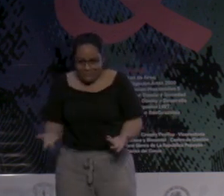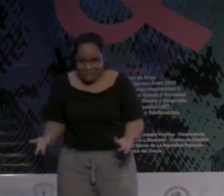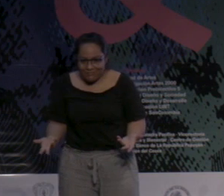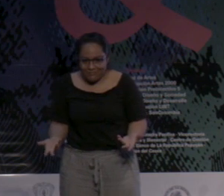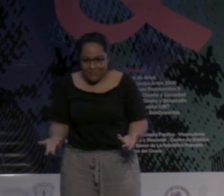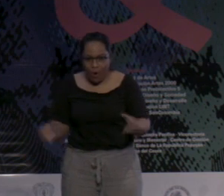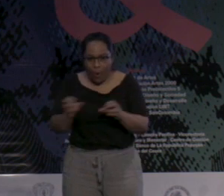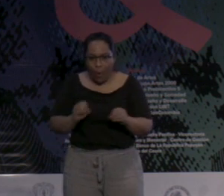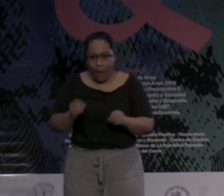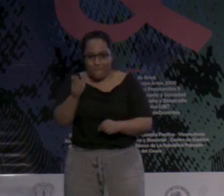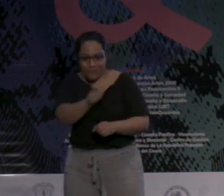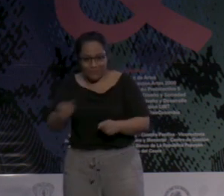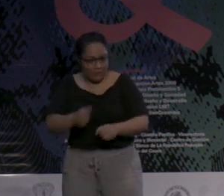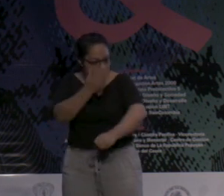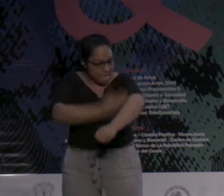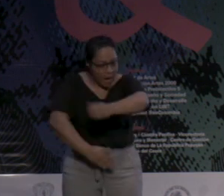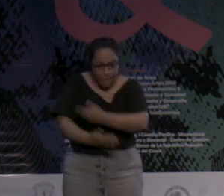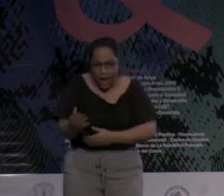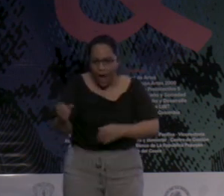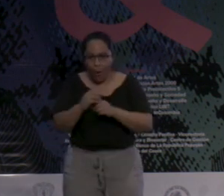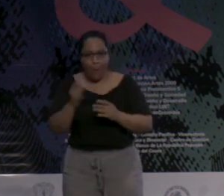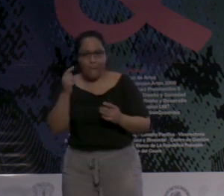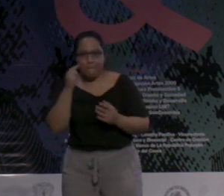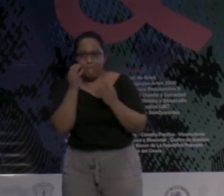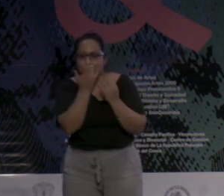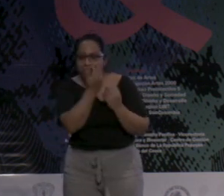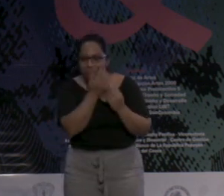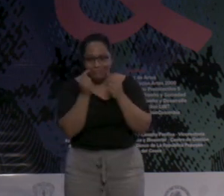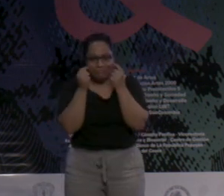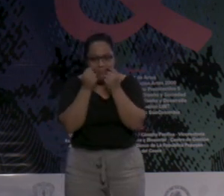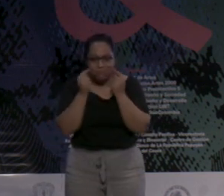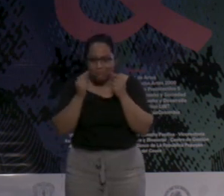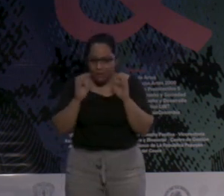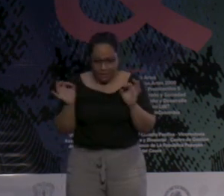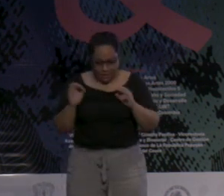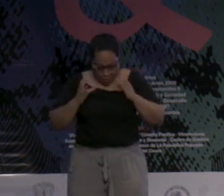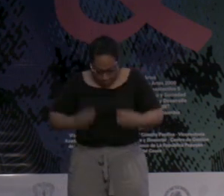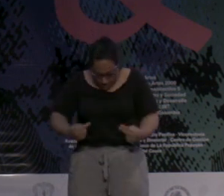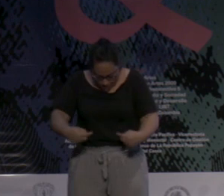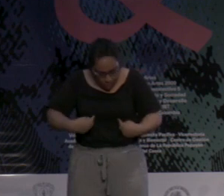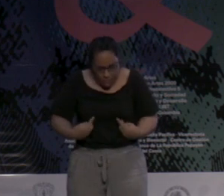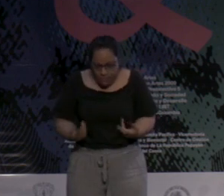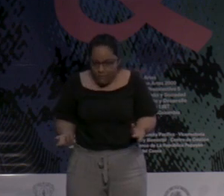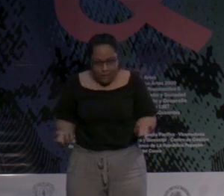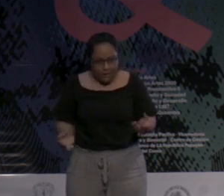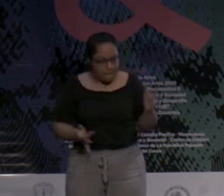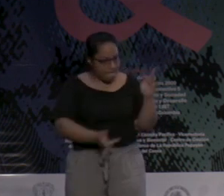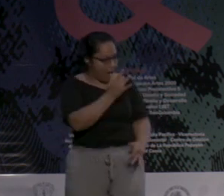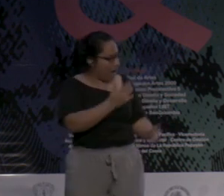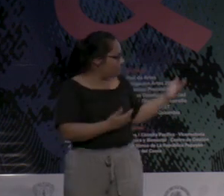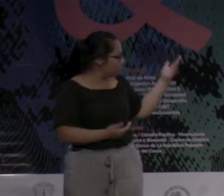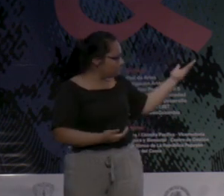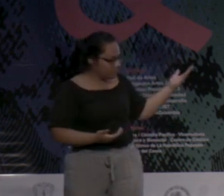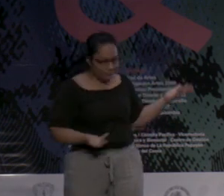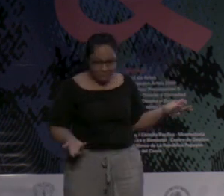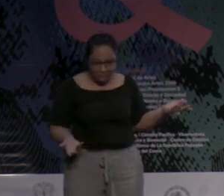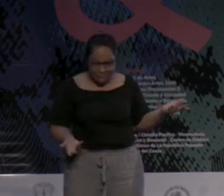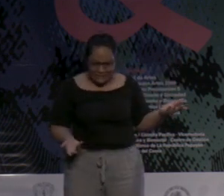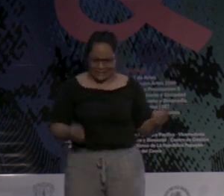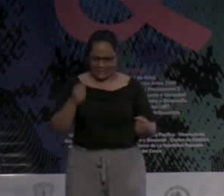con algún tipo de defecto? El cuerpo manchado con pecas, es decir, el cuerpo nuestro. Y eso empieza a plantear una cosa,